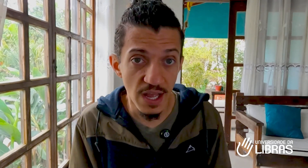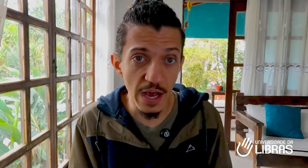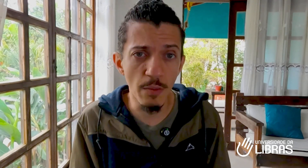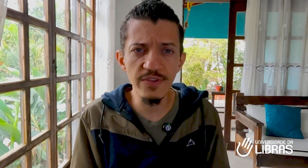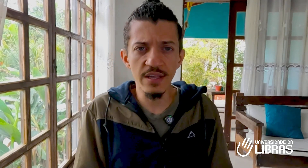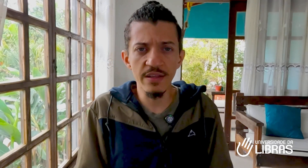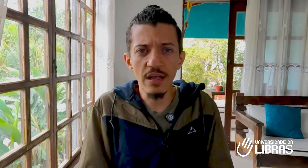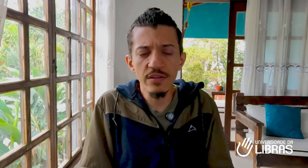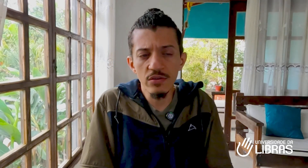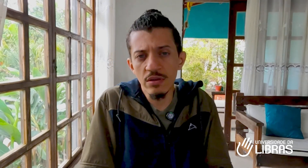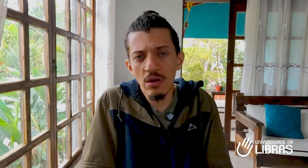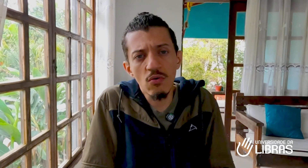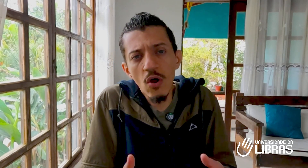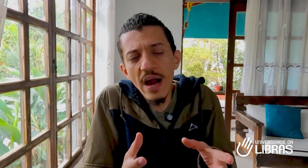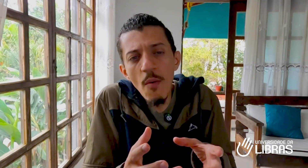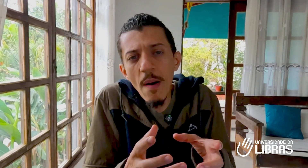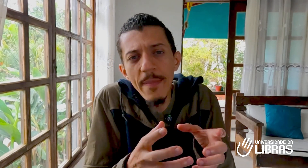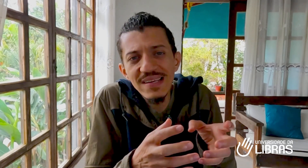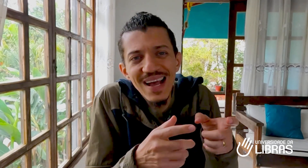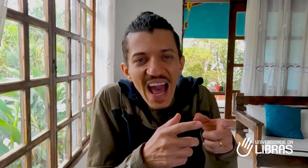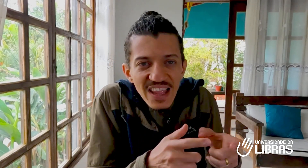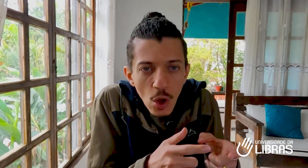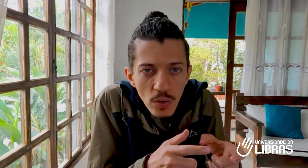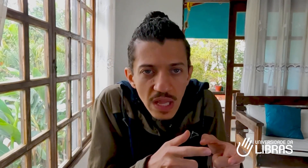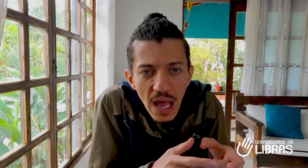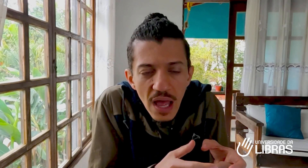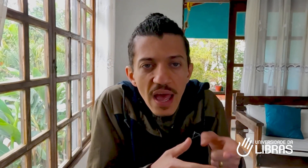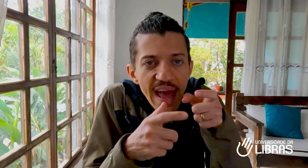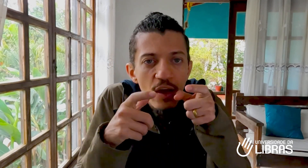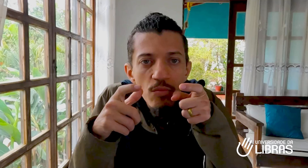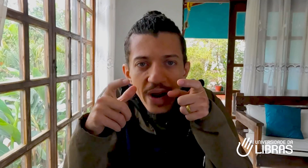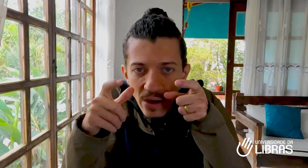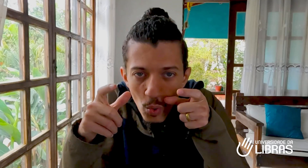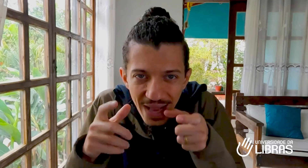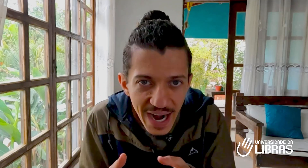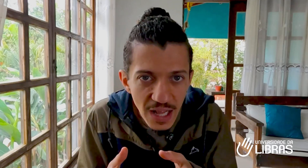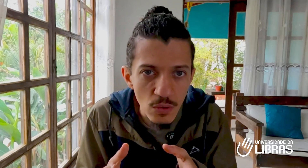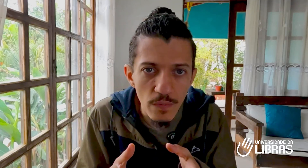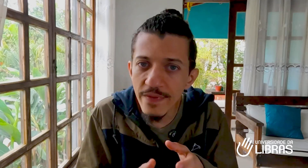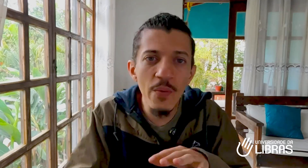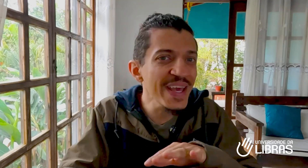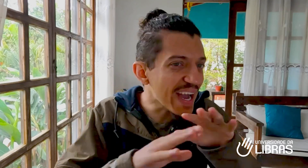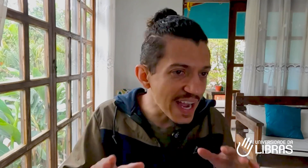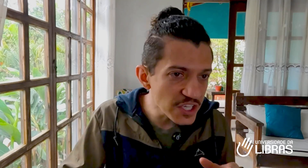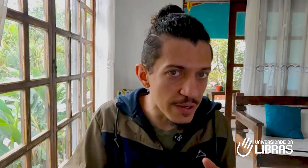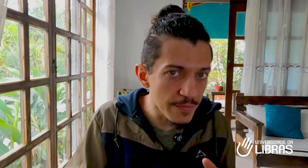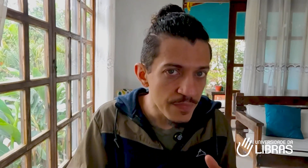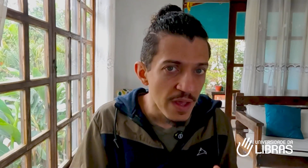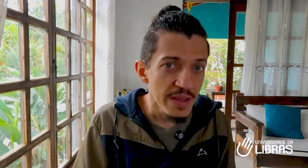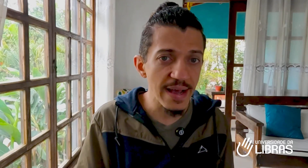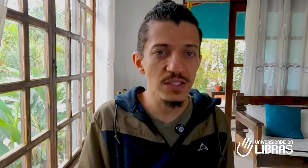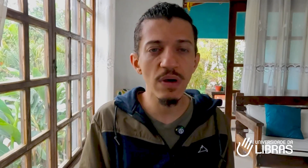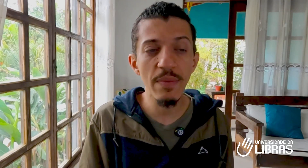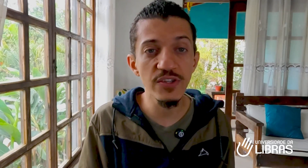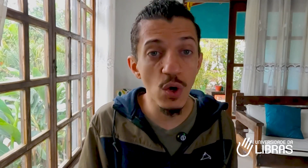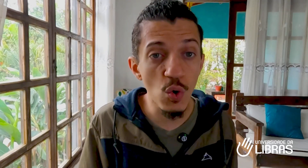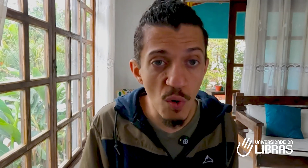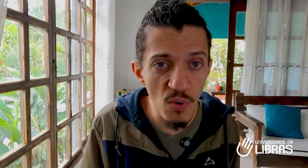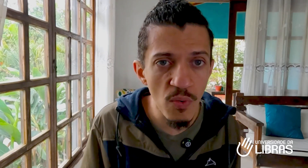como você tentar colocar uma peça redonda em um buraco quadrado, não encaixa. E essa é uma armadilha comum para